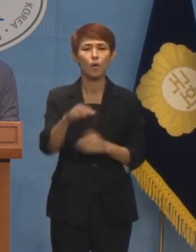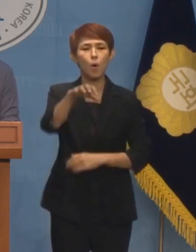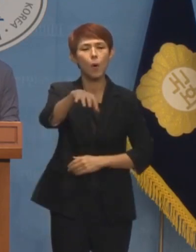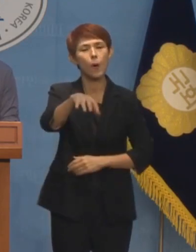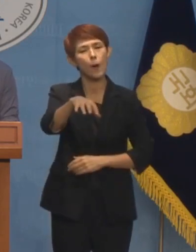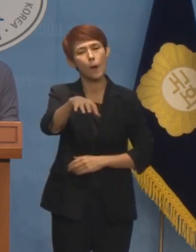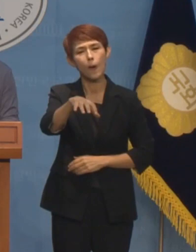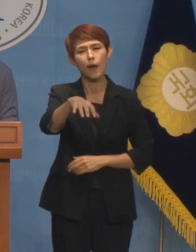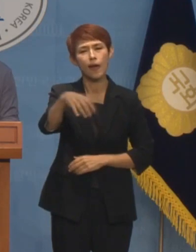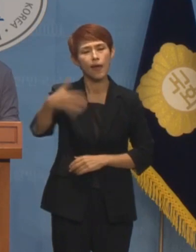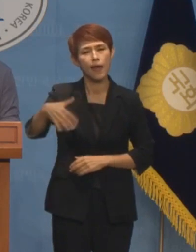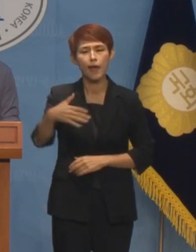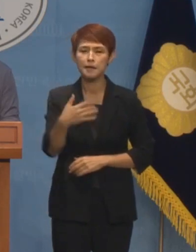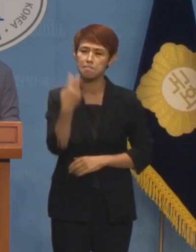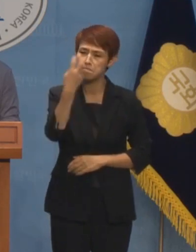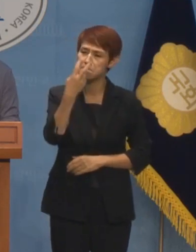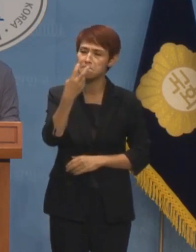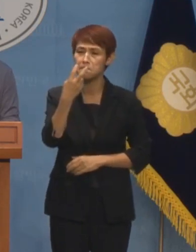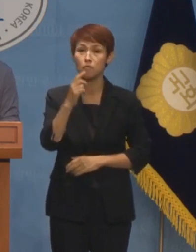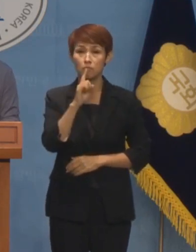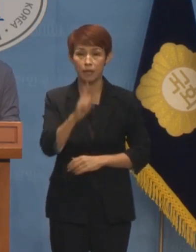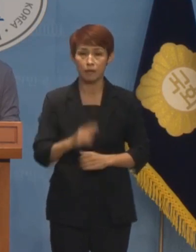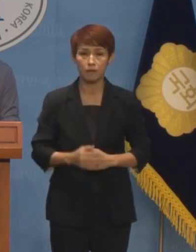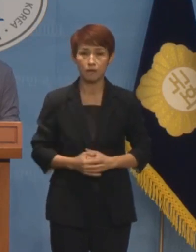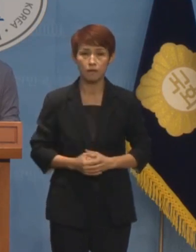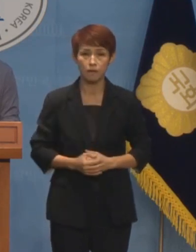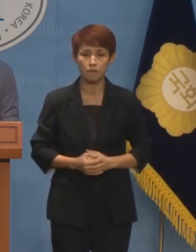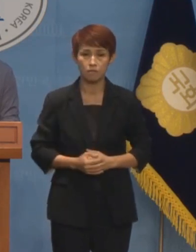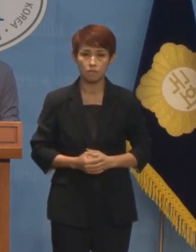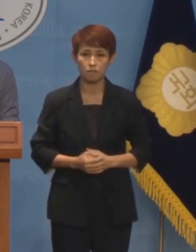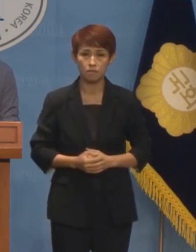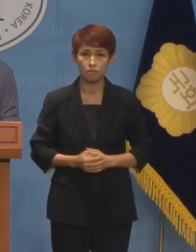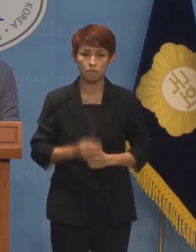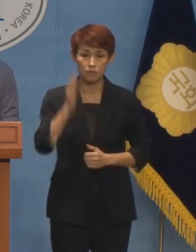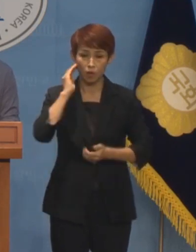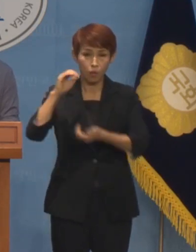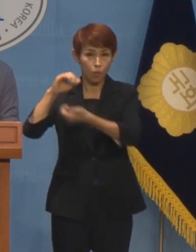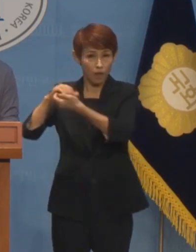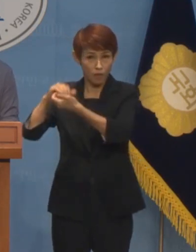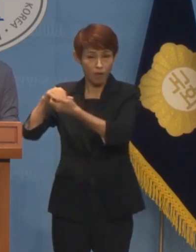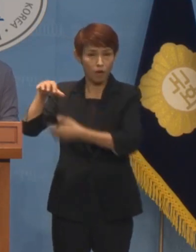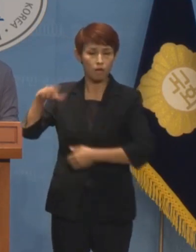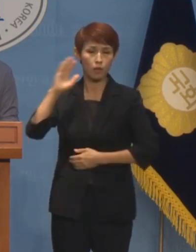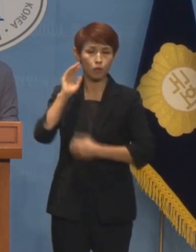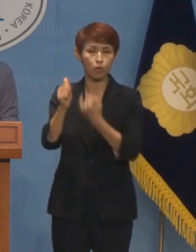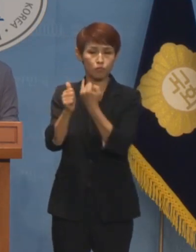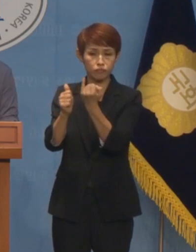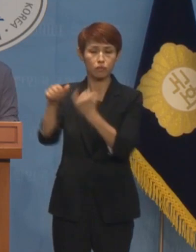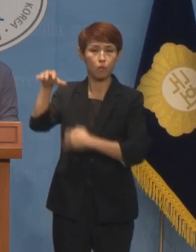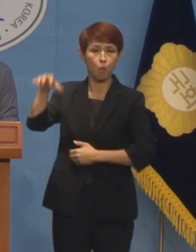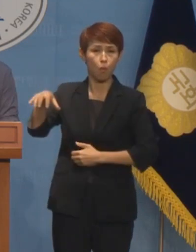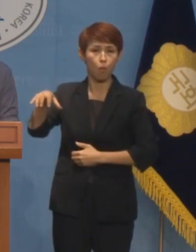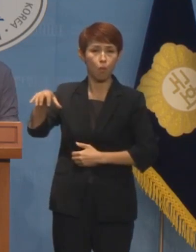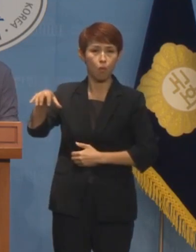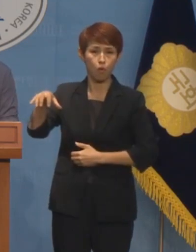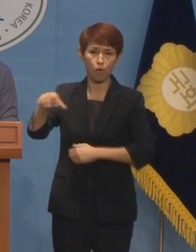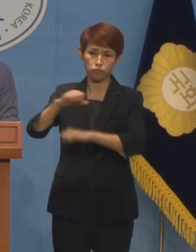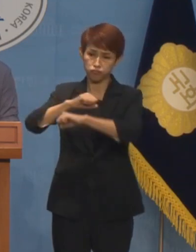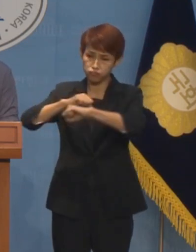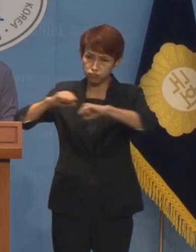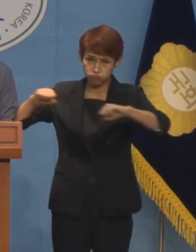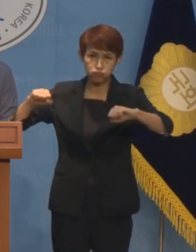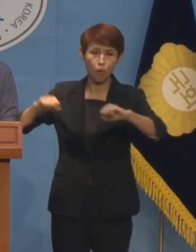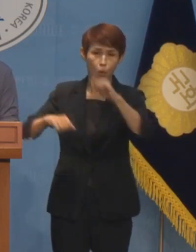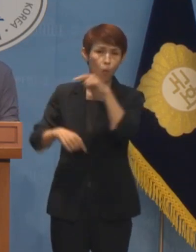장소가 마땅한 데가 없다고 답했습니다. 기존 청와대만 해도 대통령 배우자가 쓰는 공간이